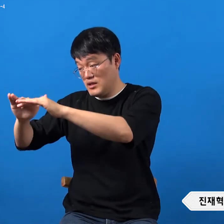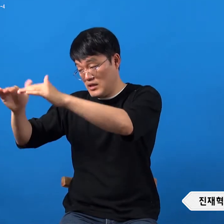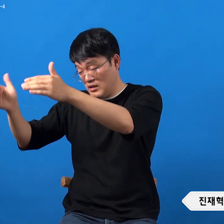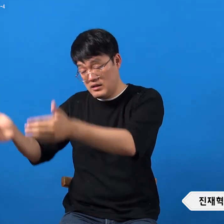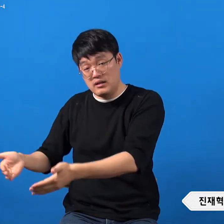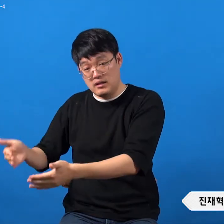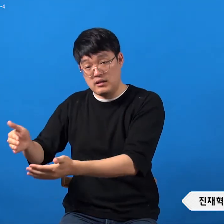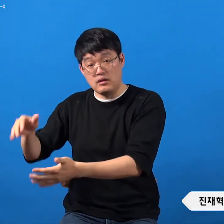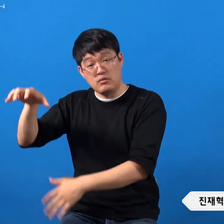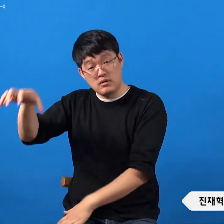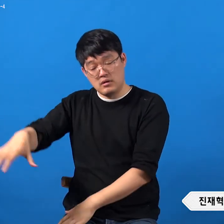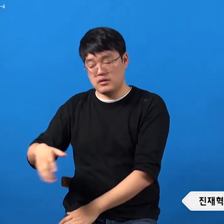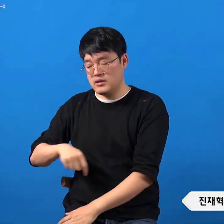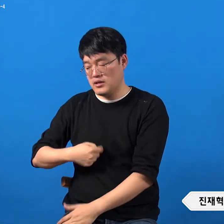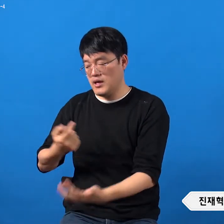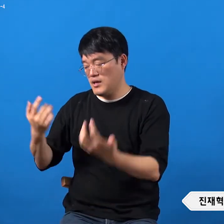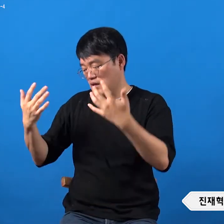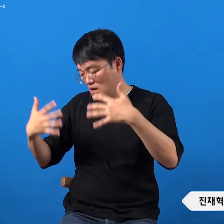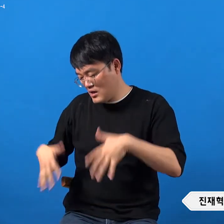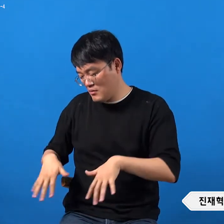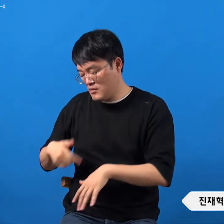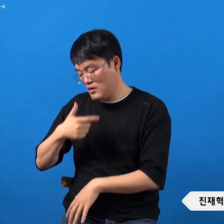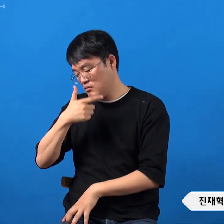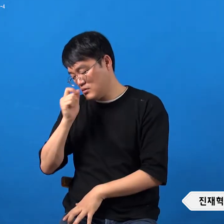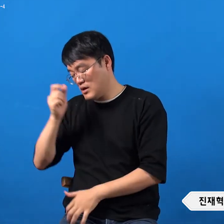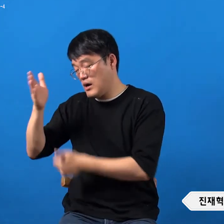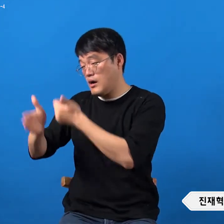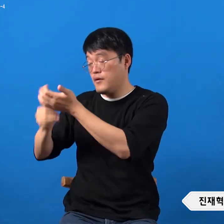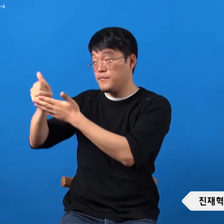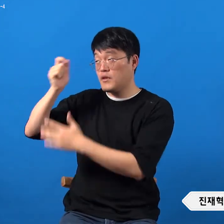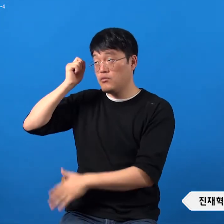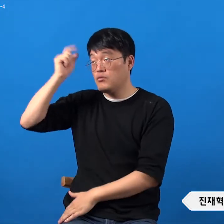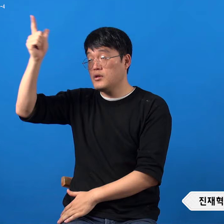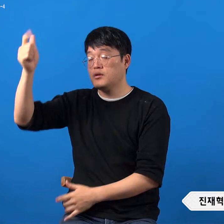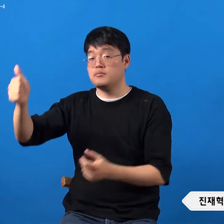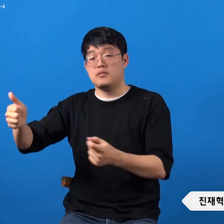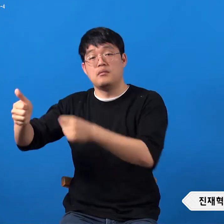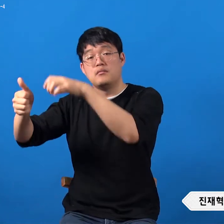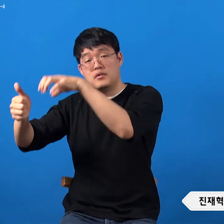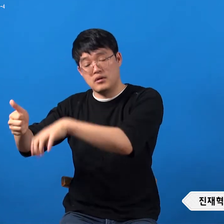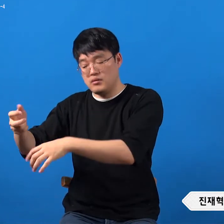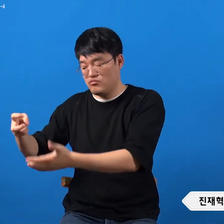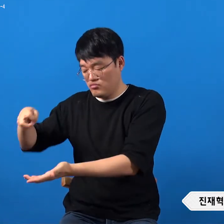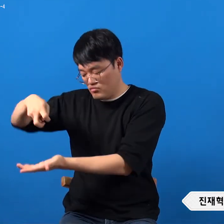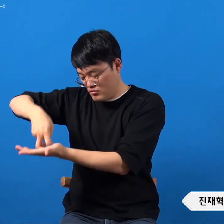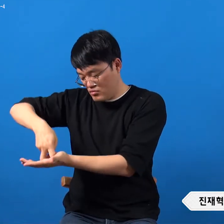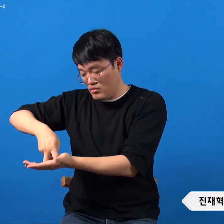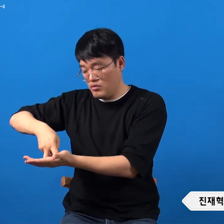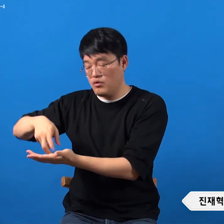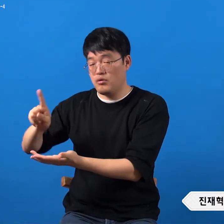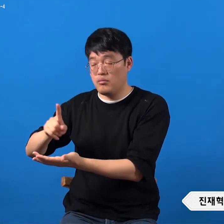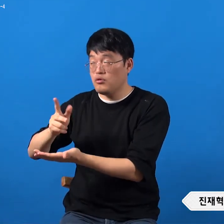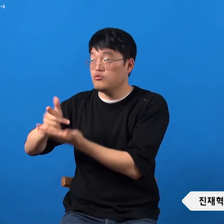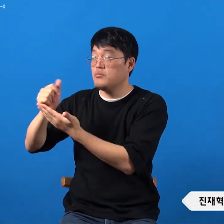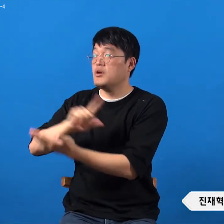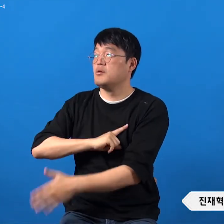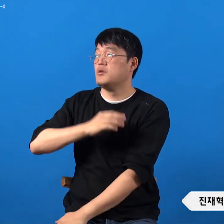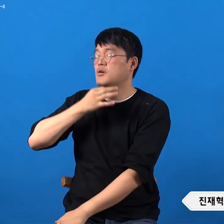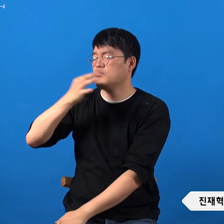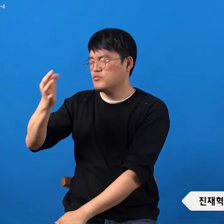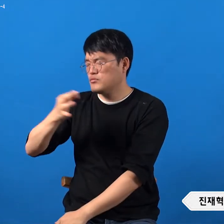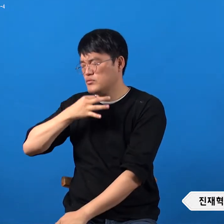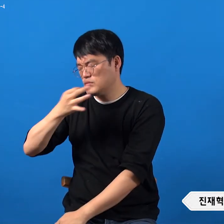하염없이 자기의 연약함과 하나님의 위대하심 앞에 무릎을 꿇고 주의 이름을 부를